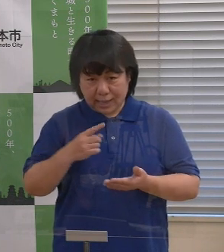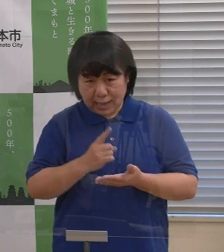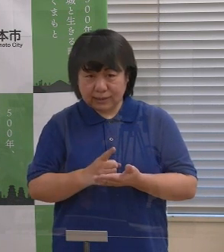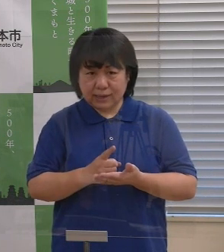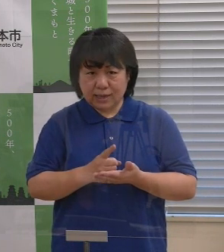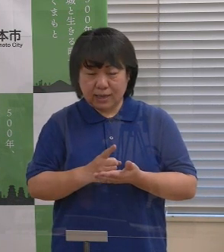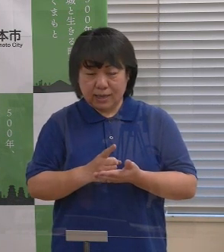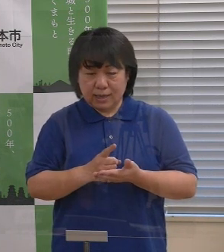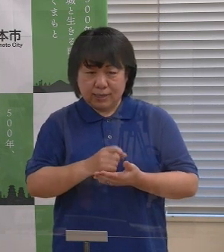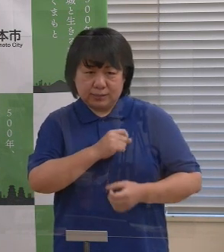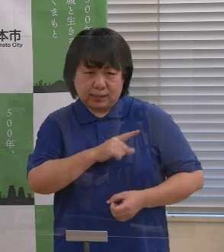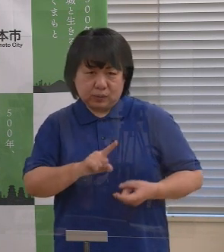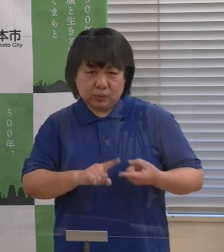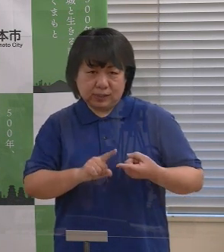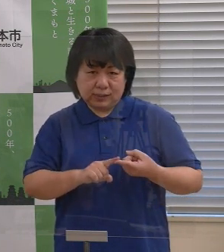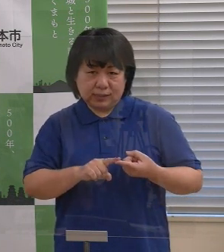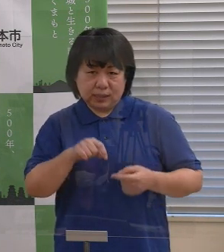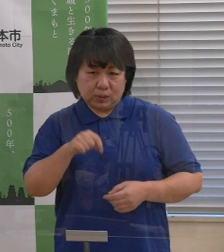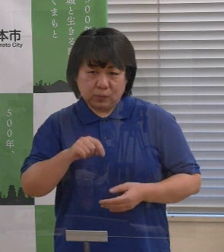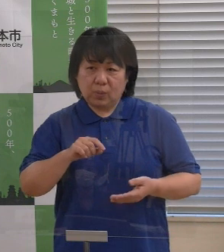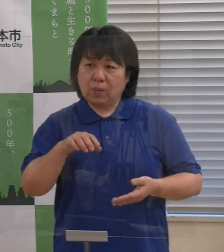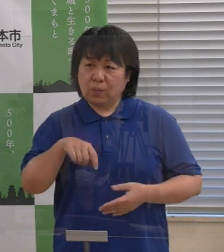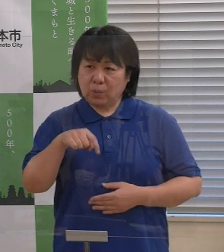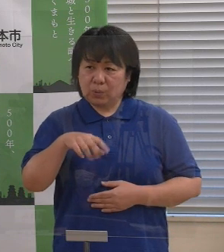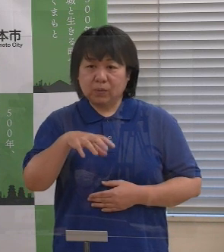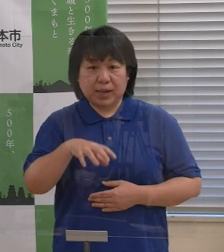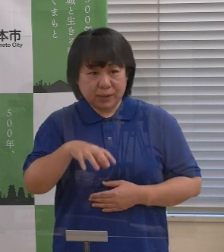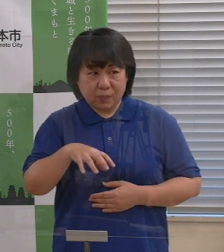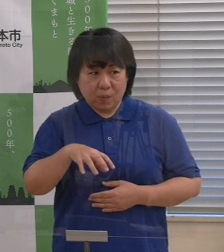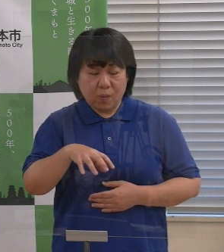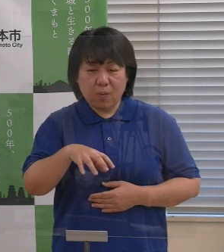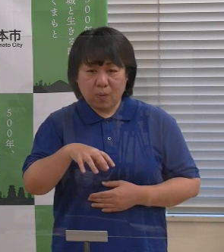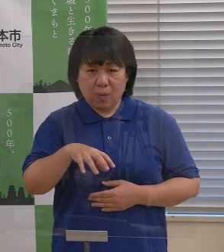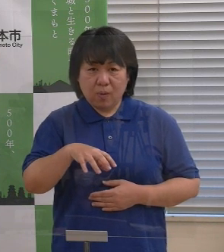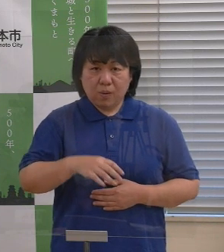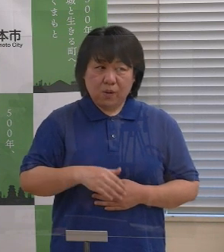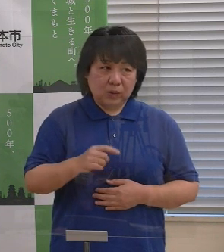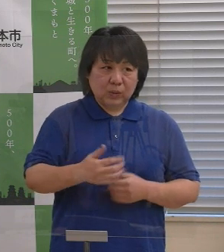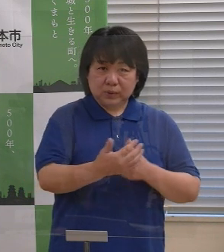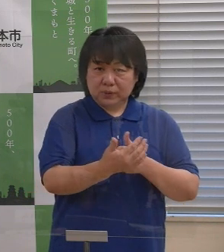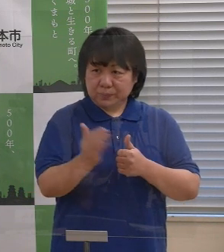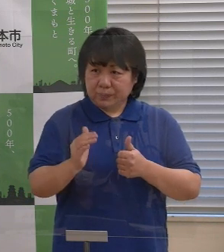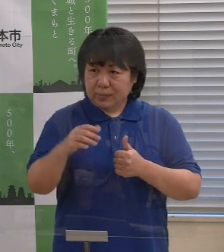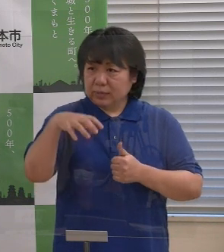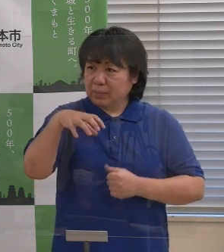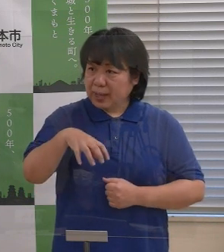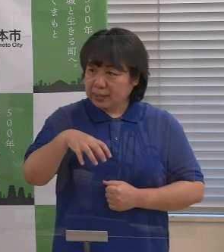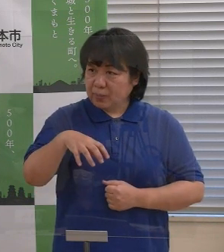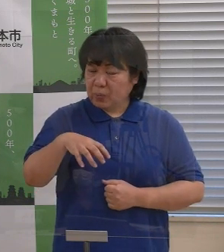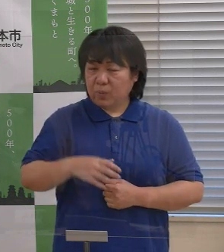者会見の場でもですね、それからこうした記者レクの場でもですね、